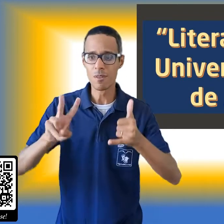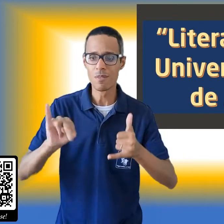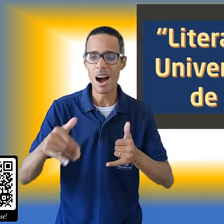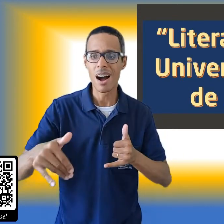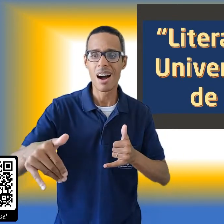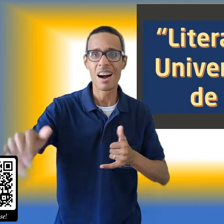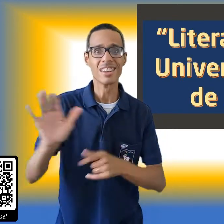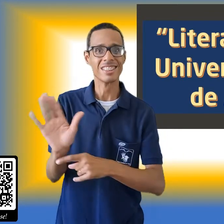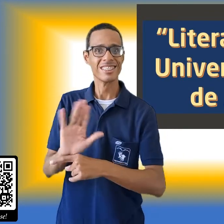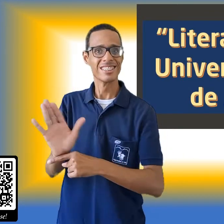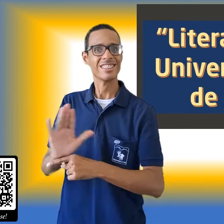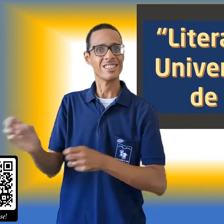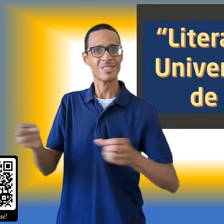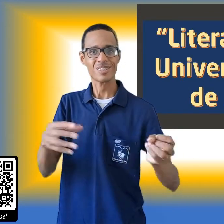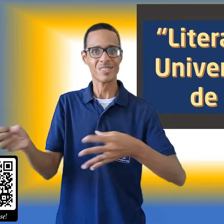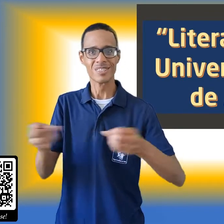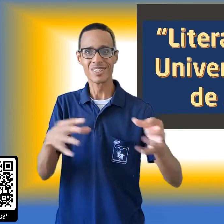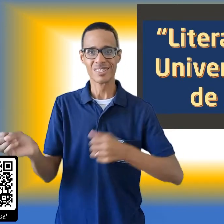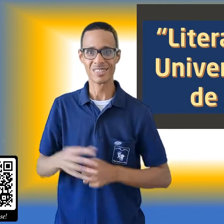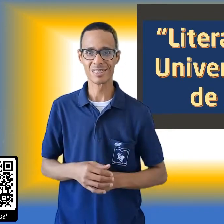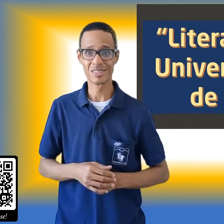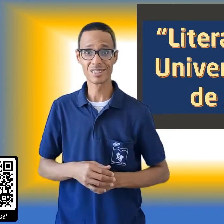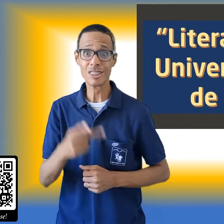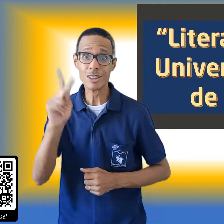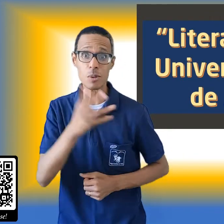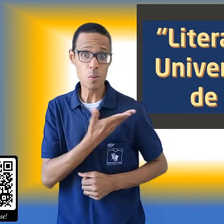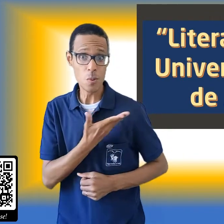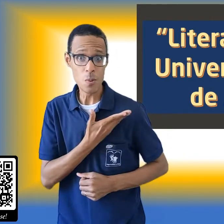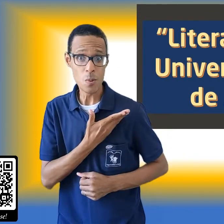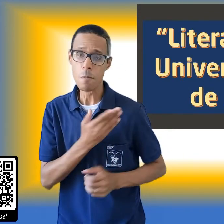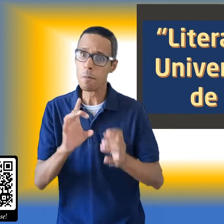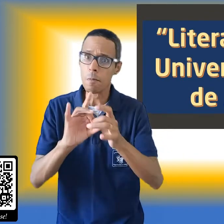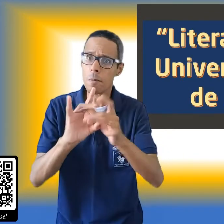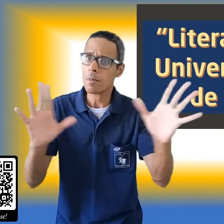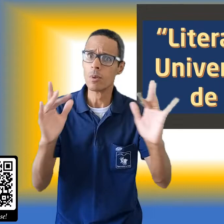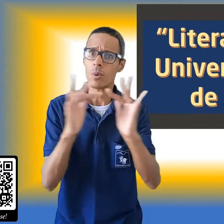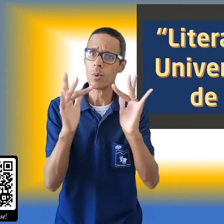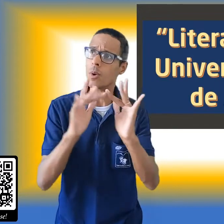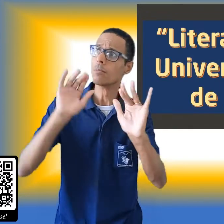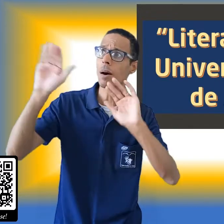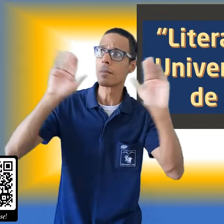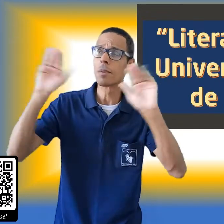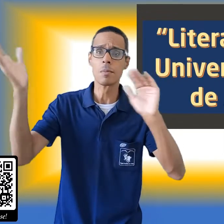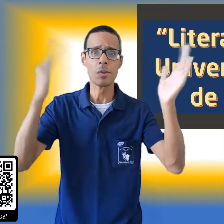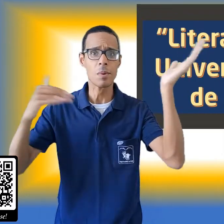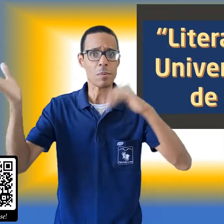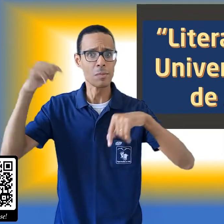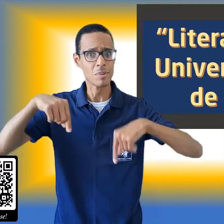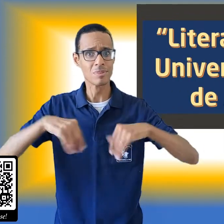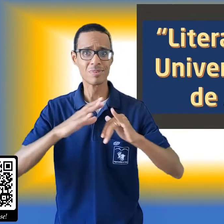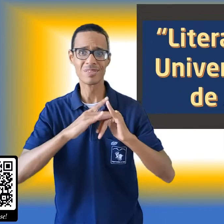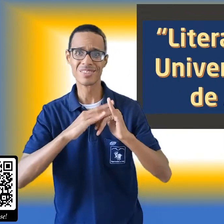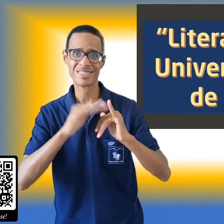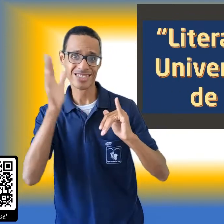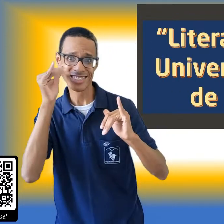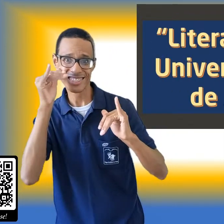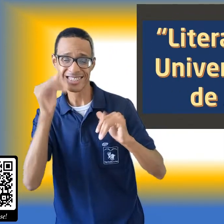E não hesite em compartilhar e convidar seus contatos para apreciar o canal.